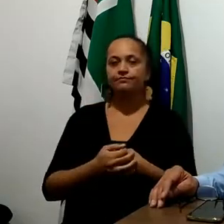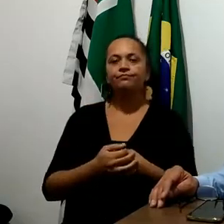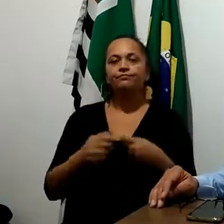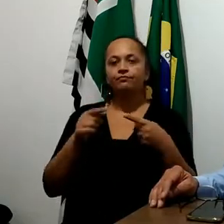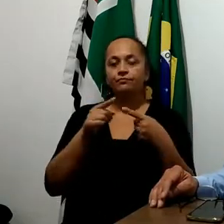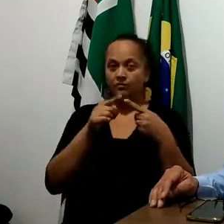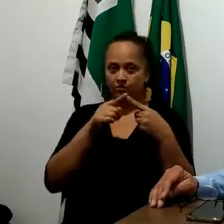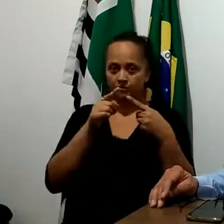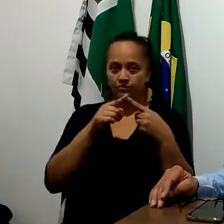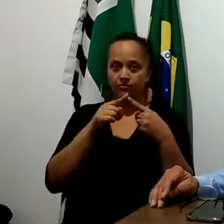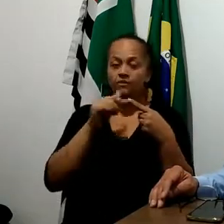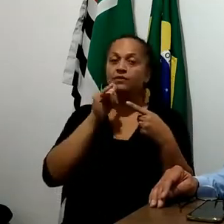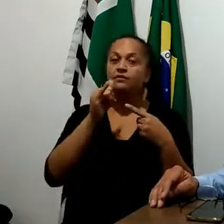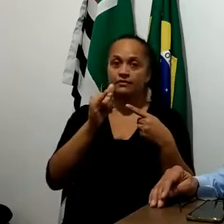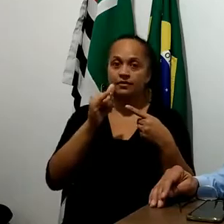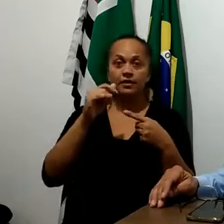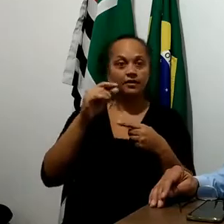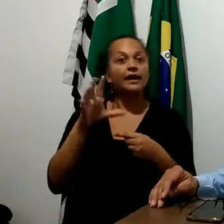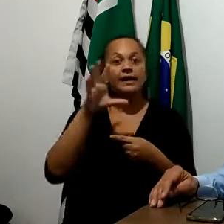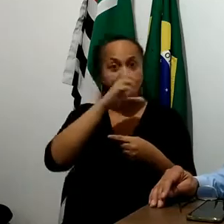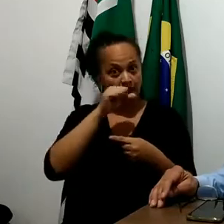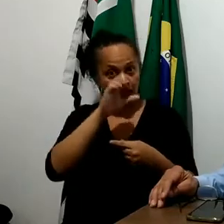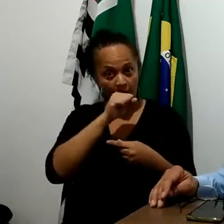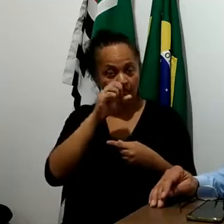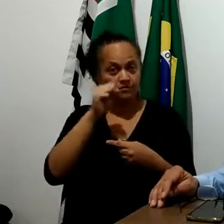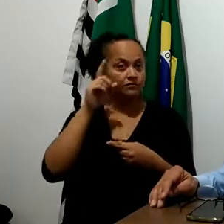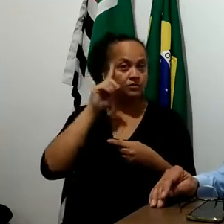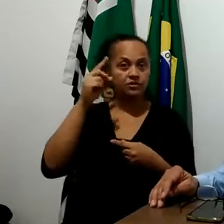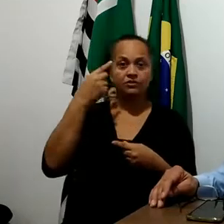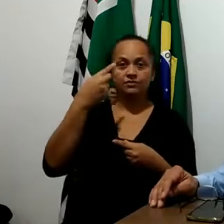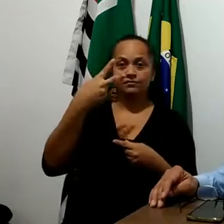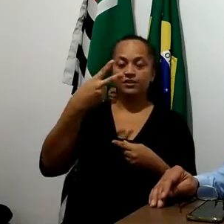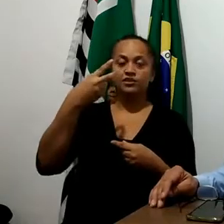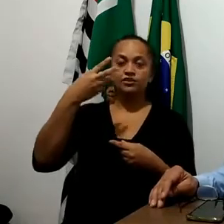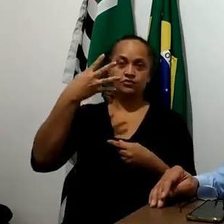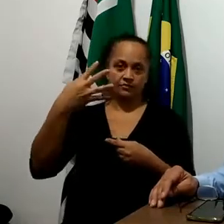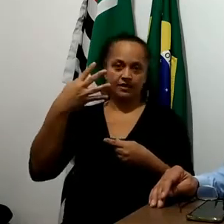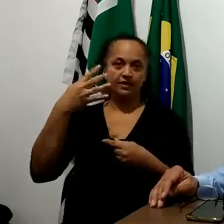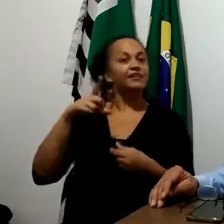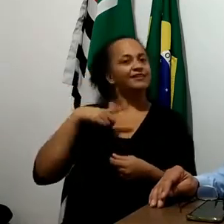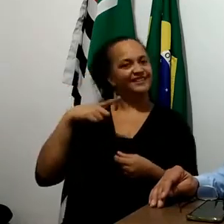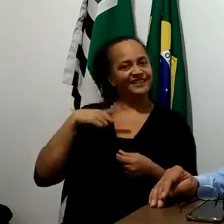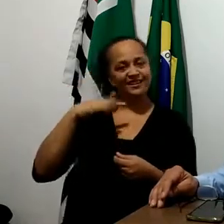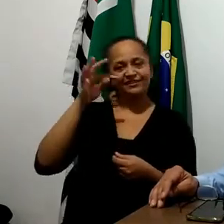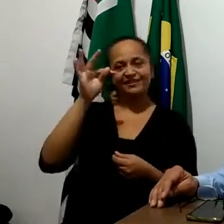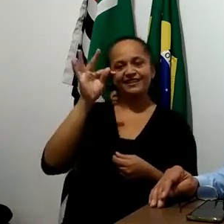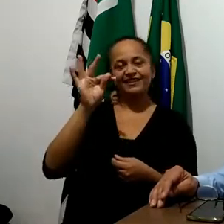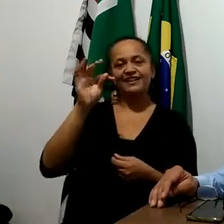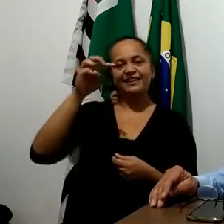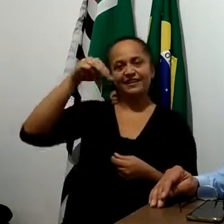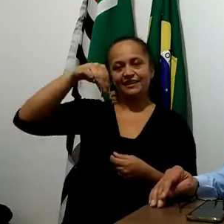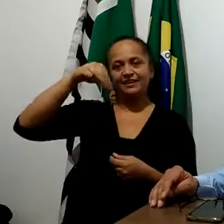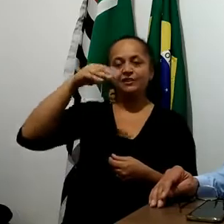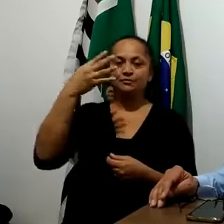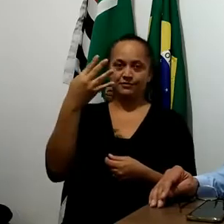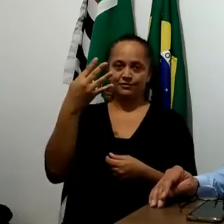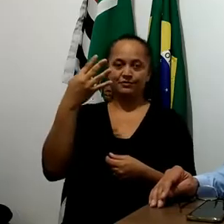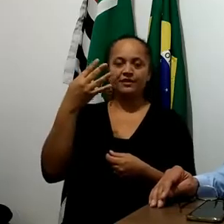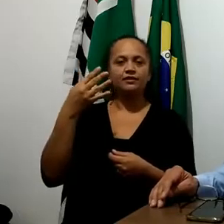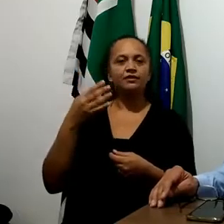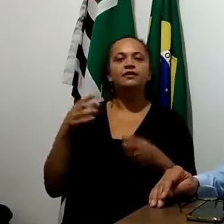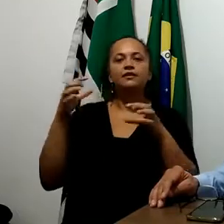o próximo sábado, dia 24, nós vamos ter o TM4, né? O encontro dos jovens